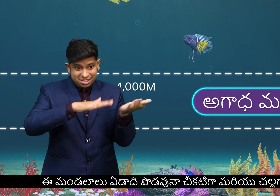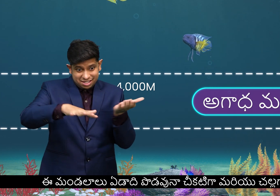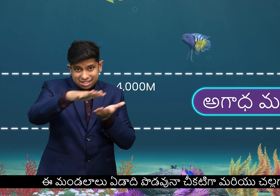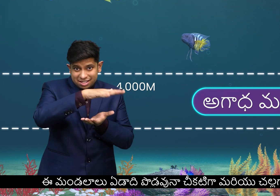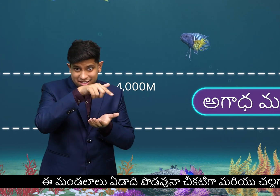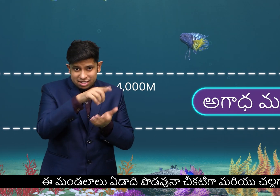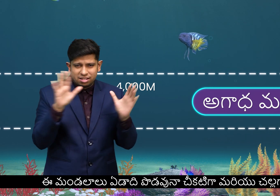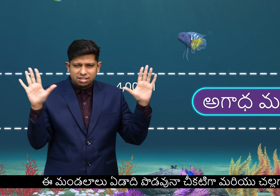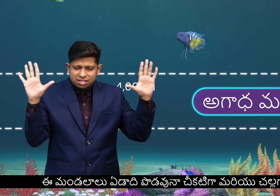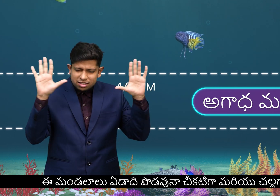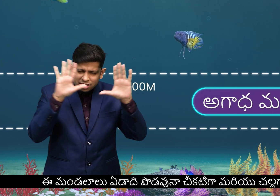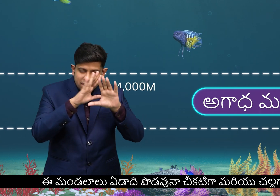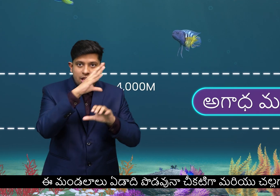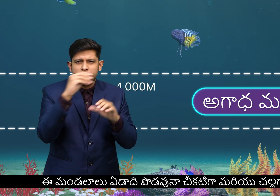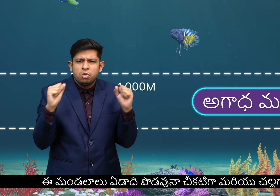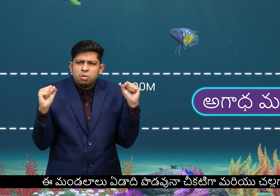ఉంటాయి.